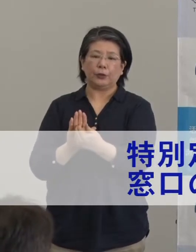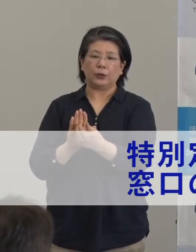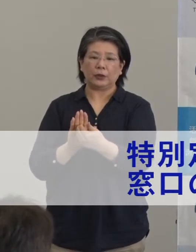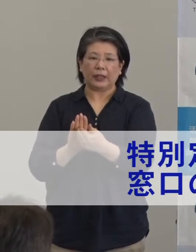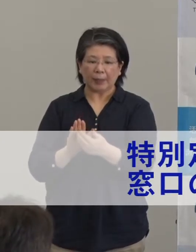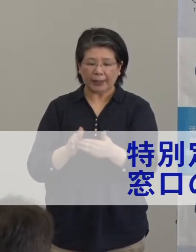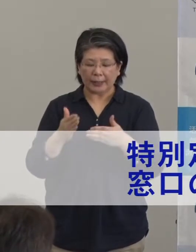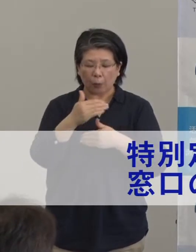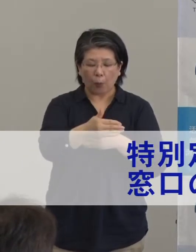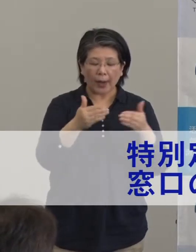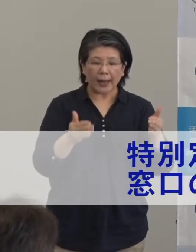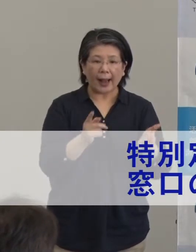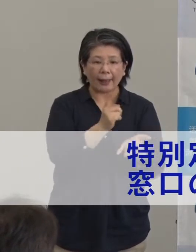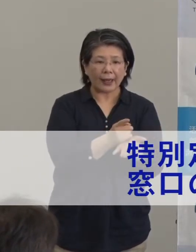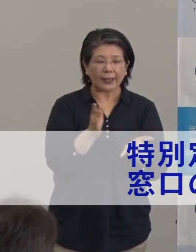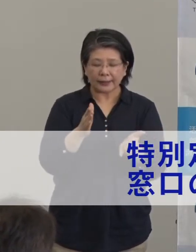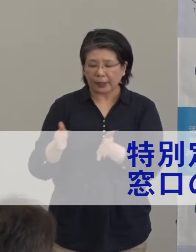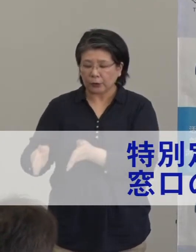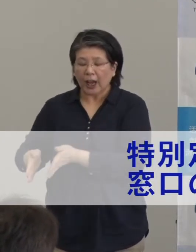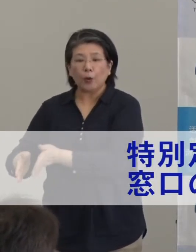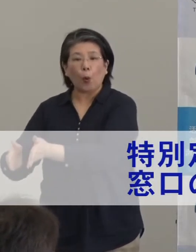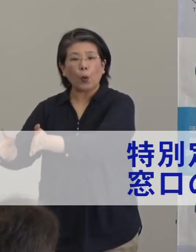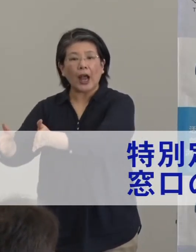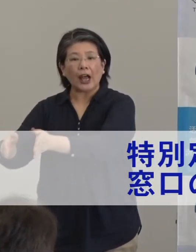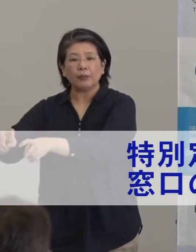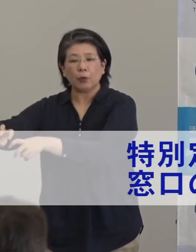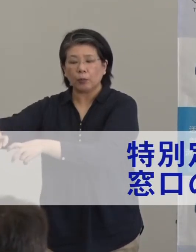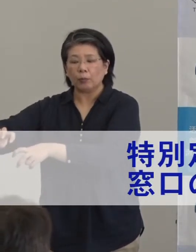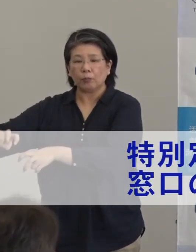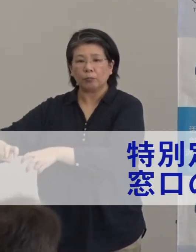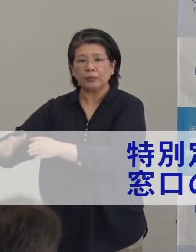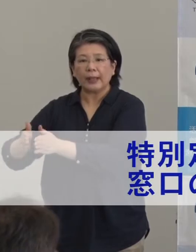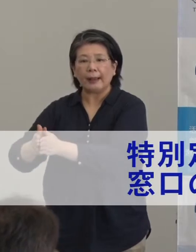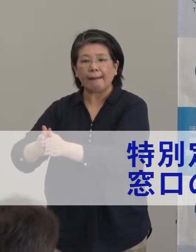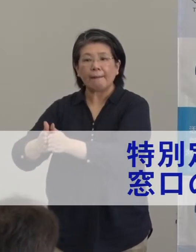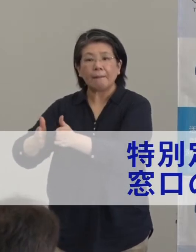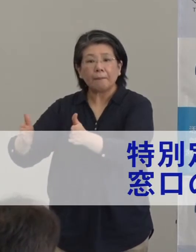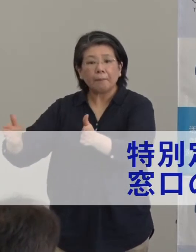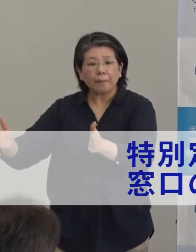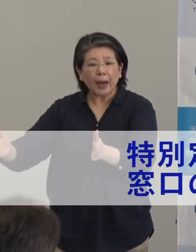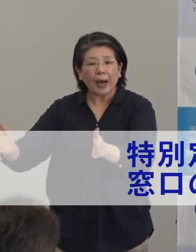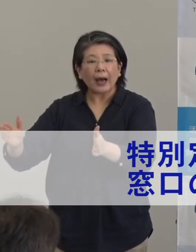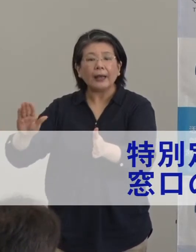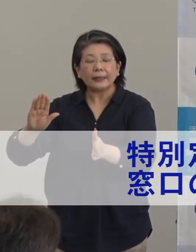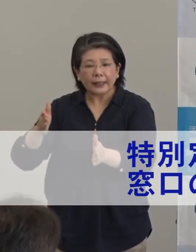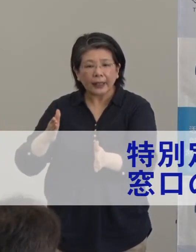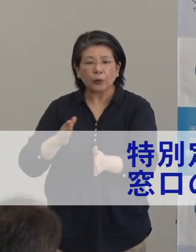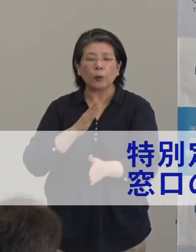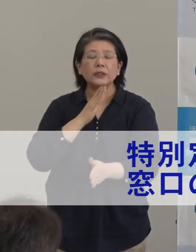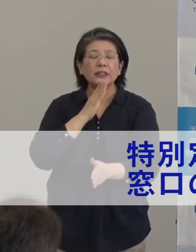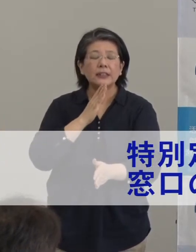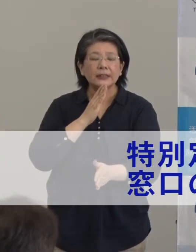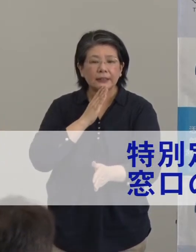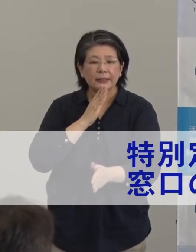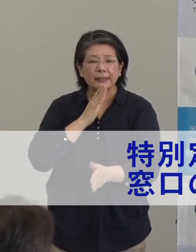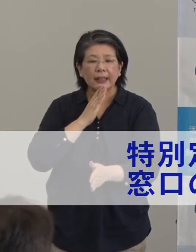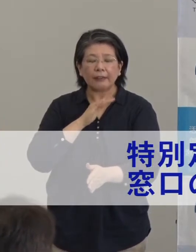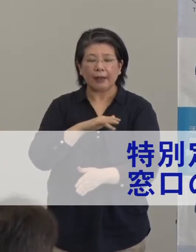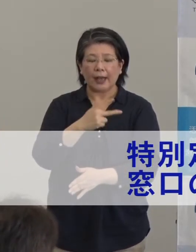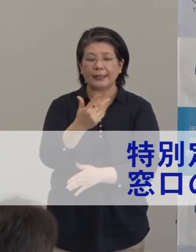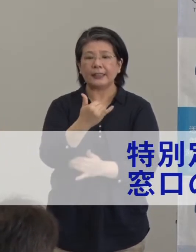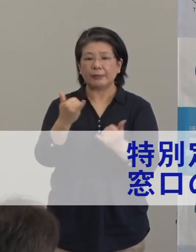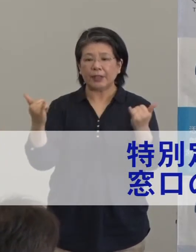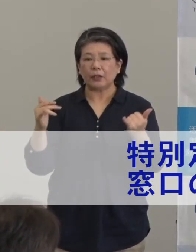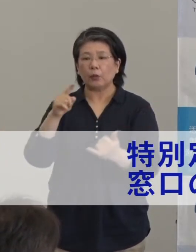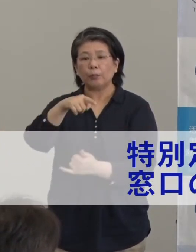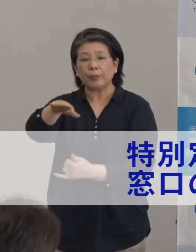れては座っていただいたりしておりますけども、それでもやっぱり1時間以上待ちといったような状況は生じておるところでございます。まあ、できるだけ工夫